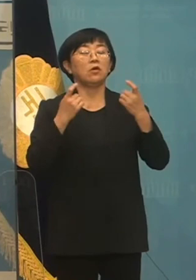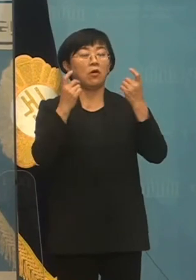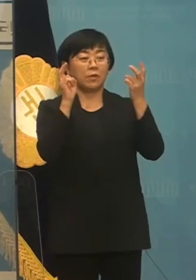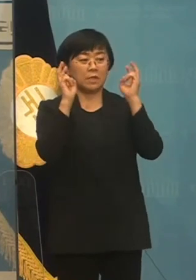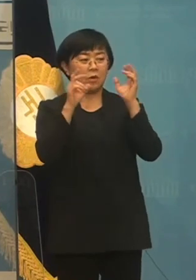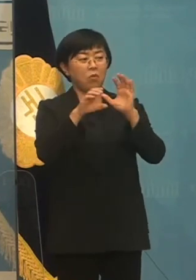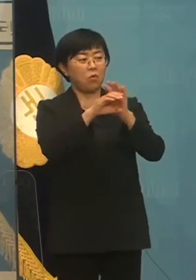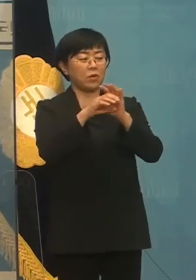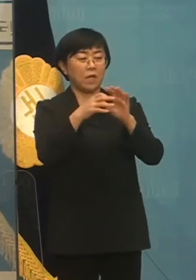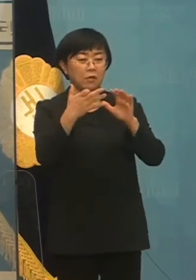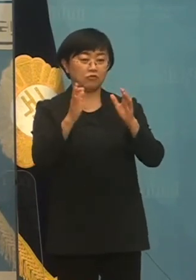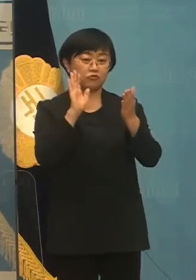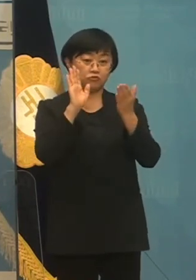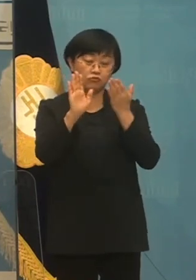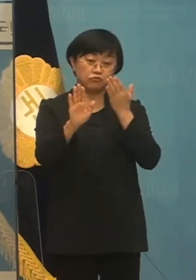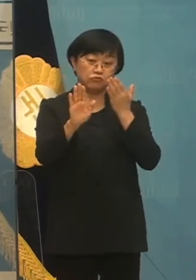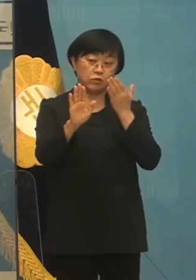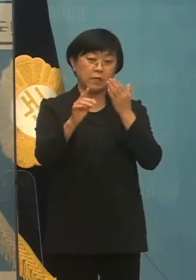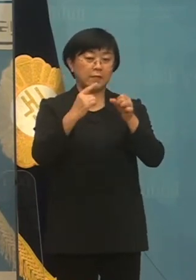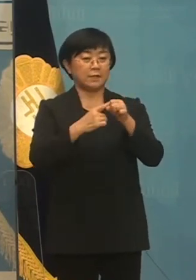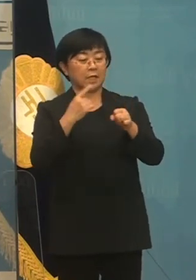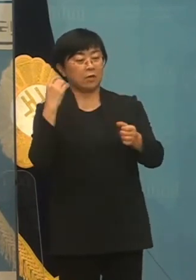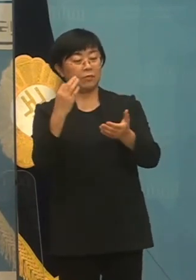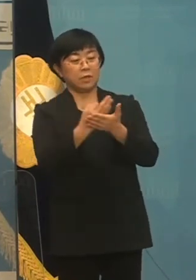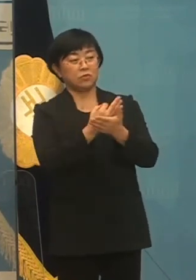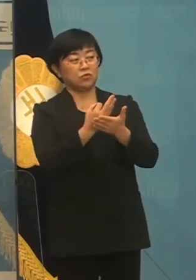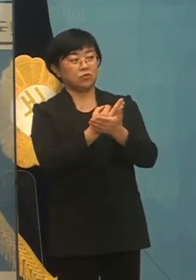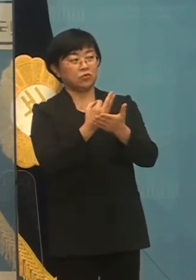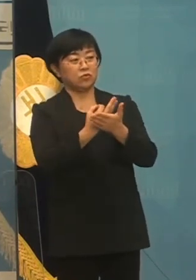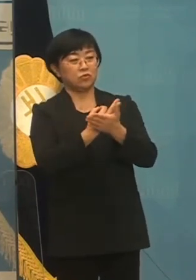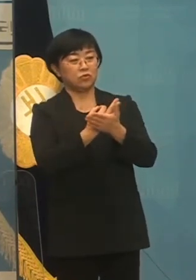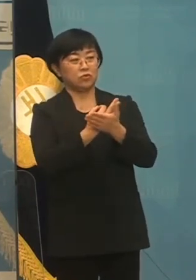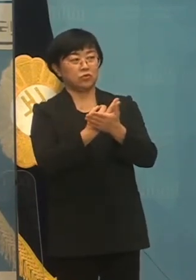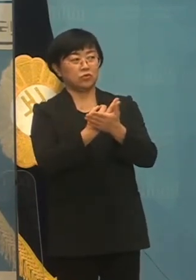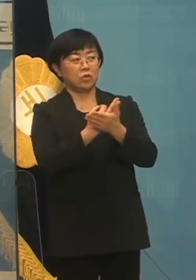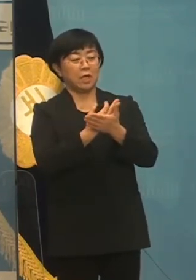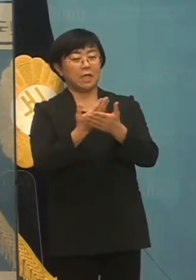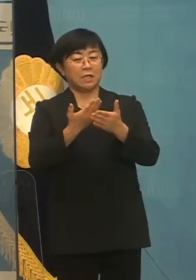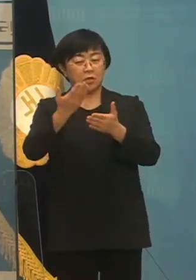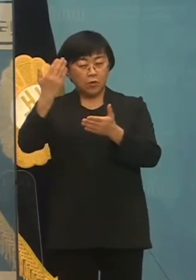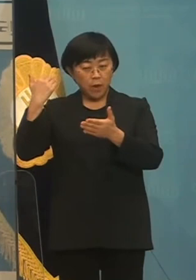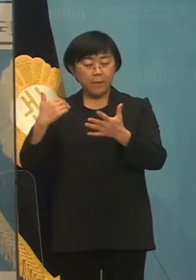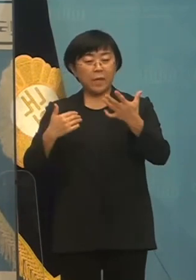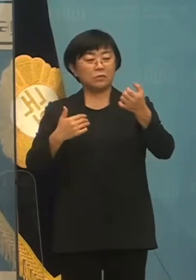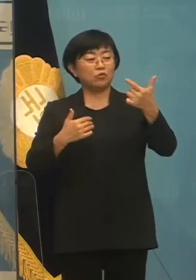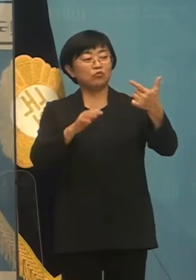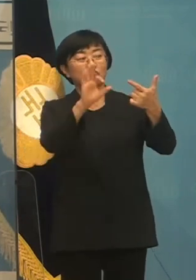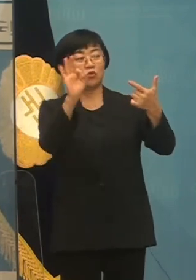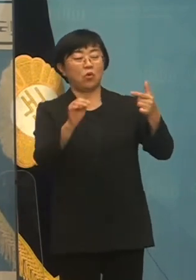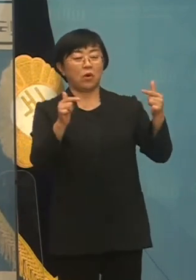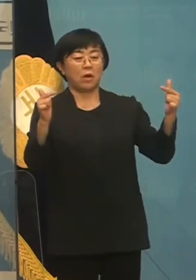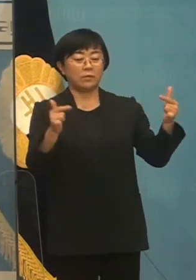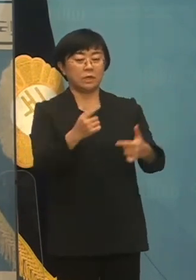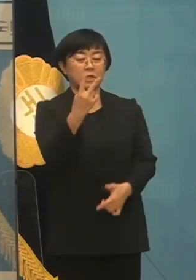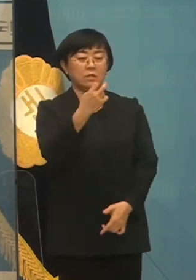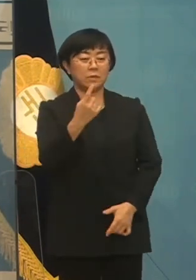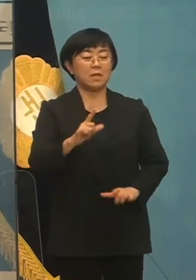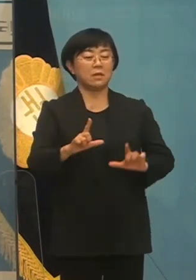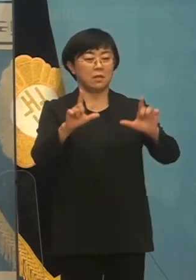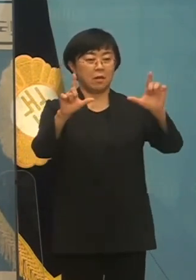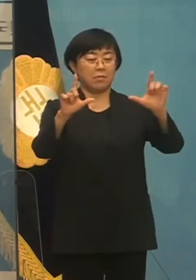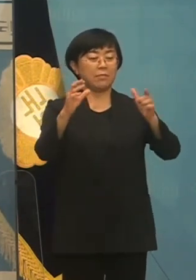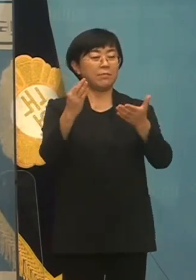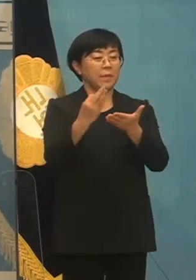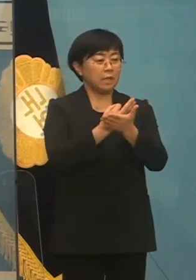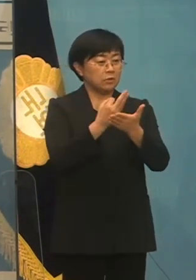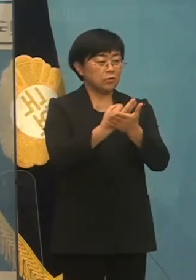여행업계는 코로나19 이후 작년 매출 전년 대비 86% 감소와 2021년 현재까지